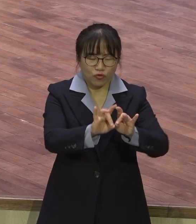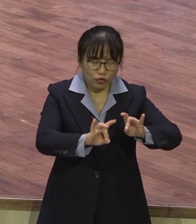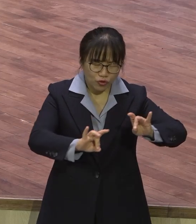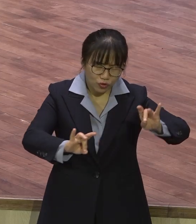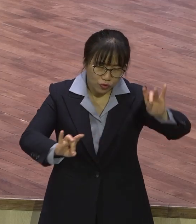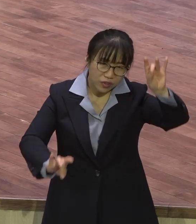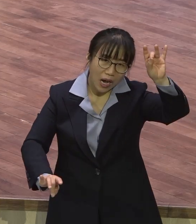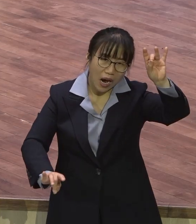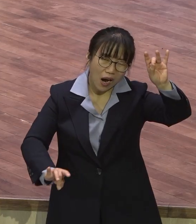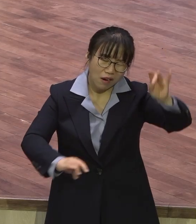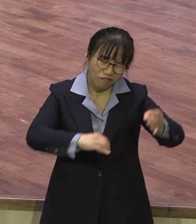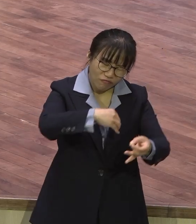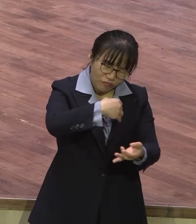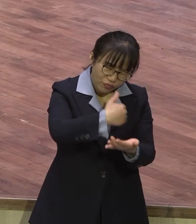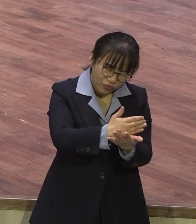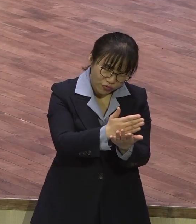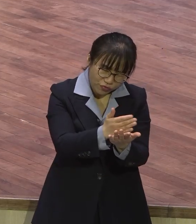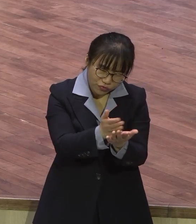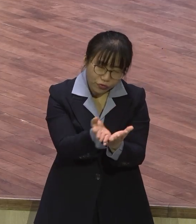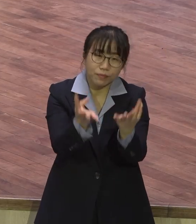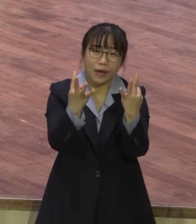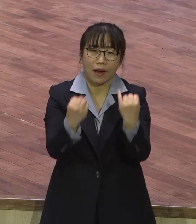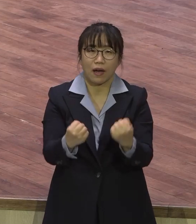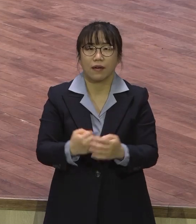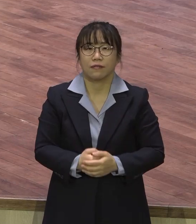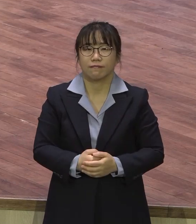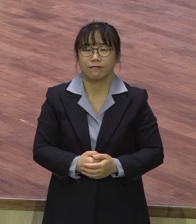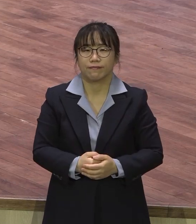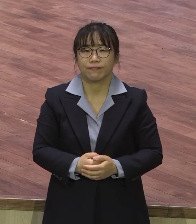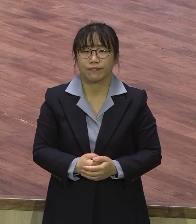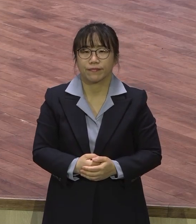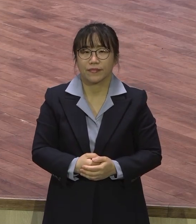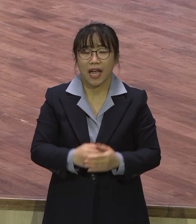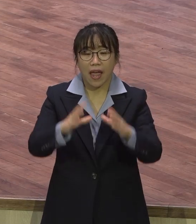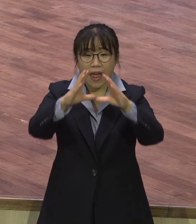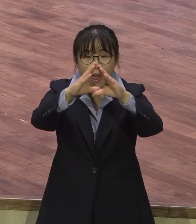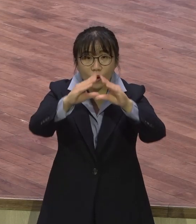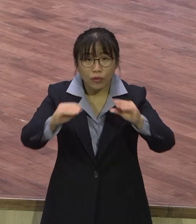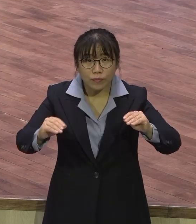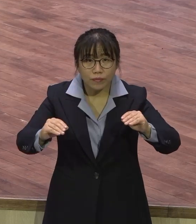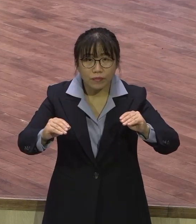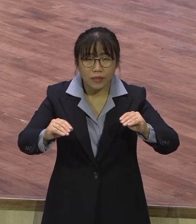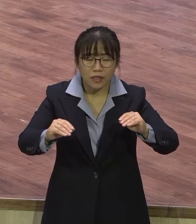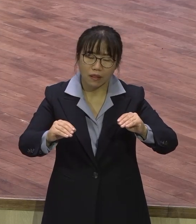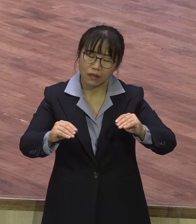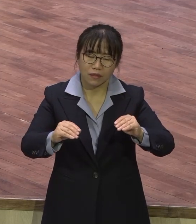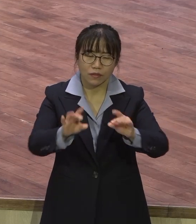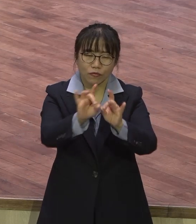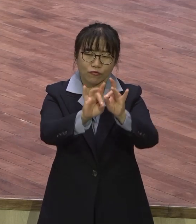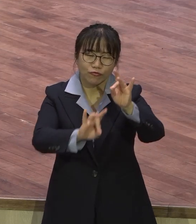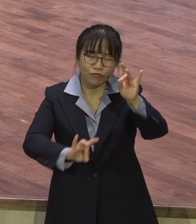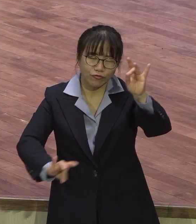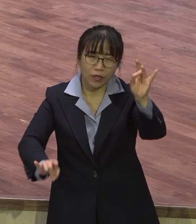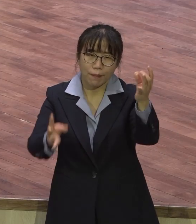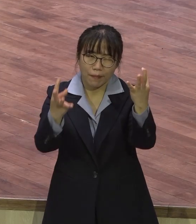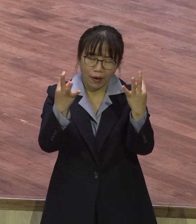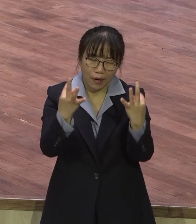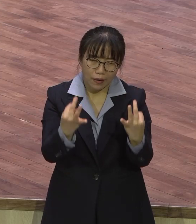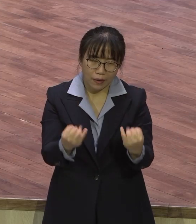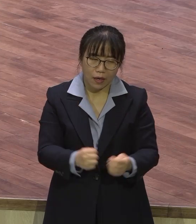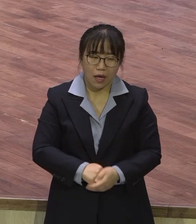신들이 많아가지고 이 세계 역사가 다 그렇지만 애굽에는 특별히 다신 신들이 많았습니다